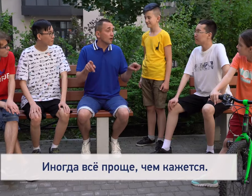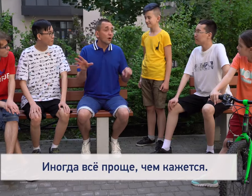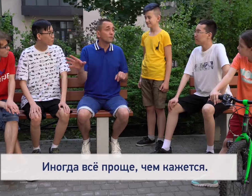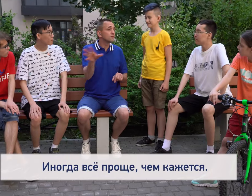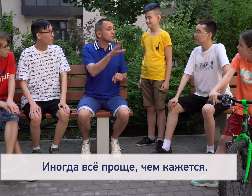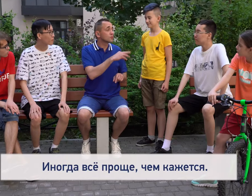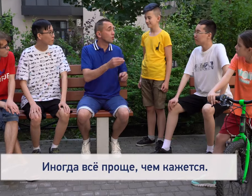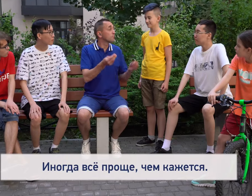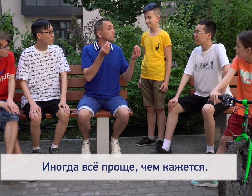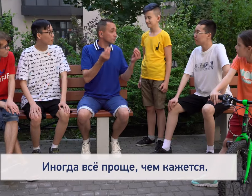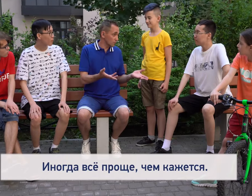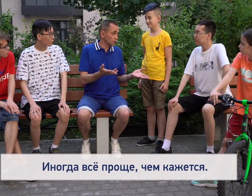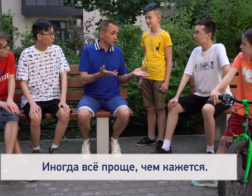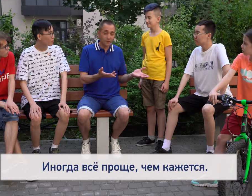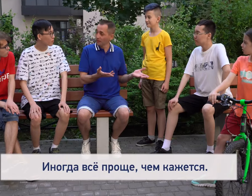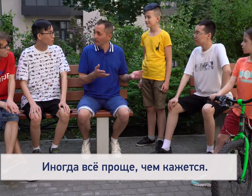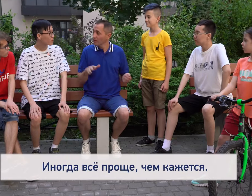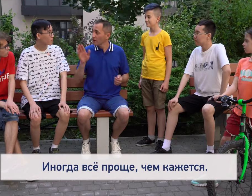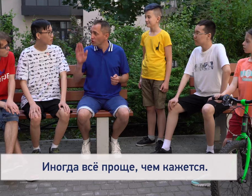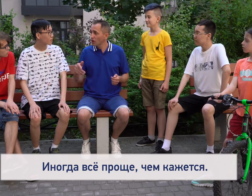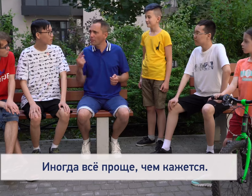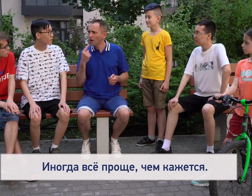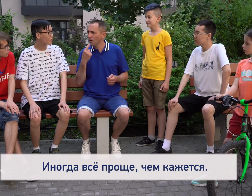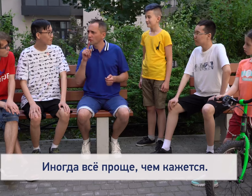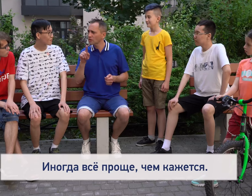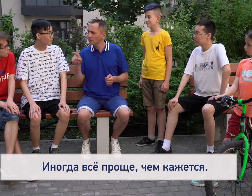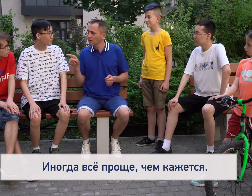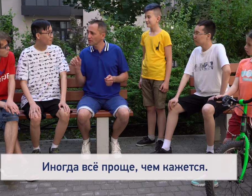Иногда все проще,